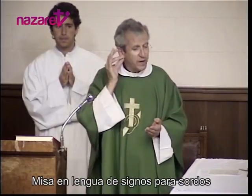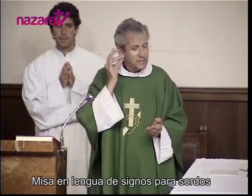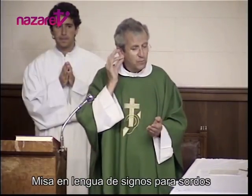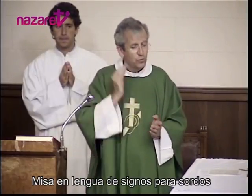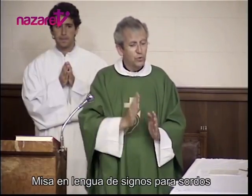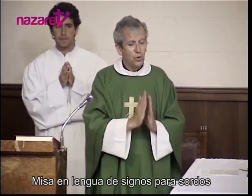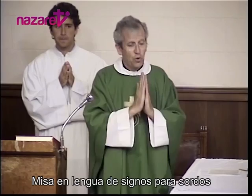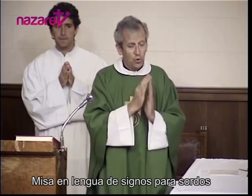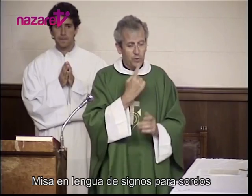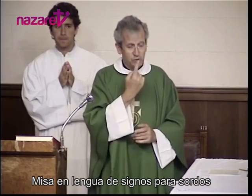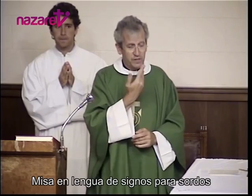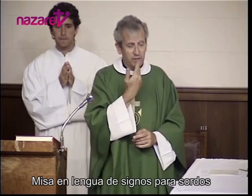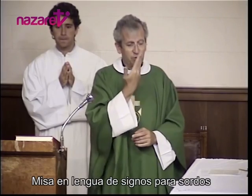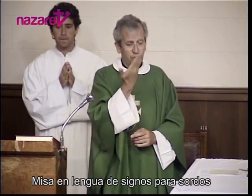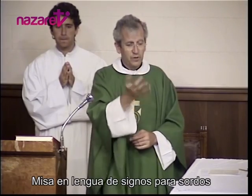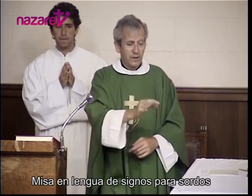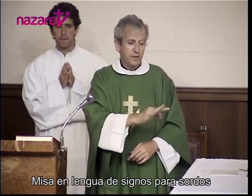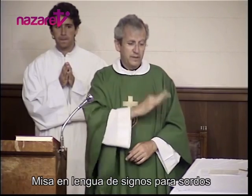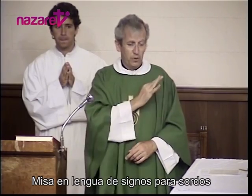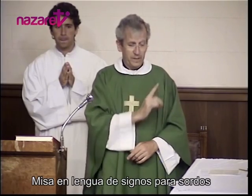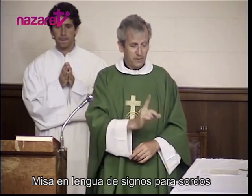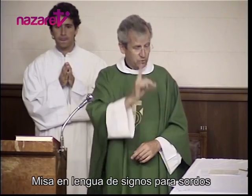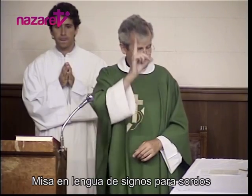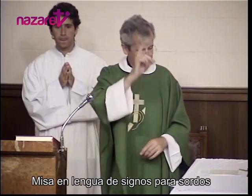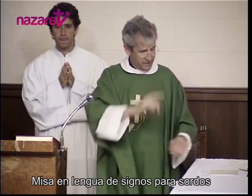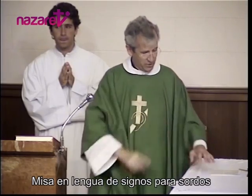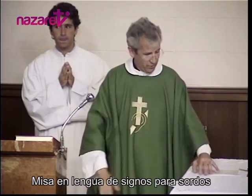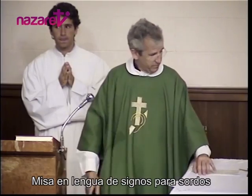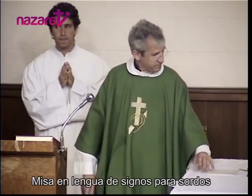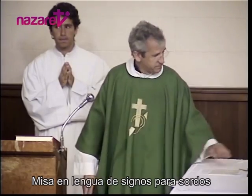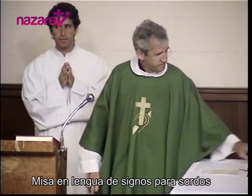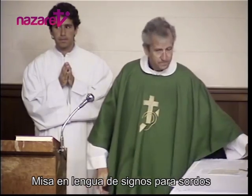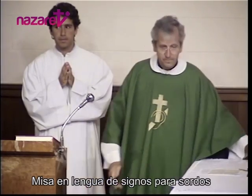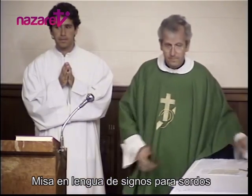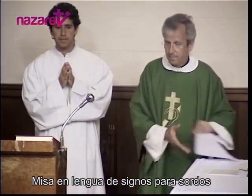del mundo. Oremos diciendo, te lo pedimos, Señor.